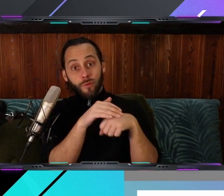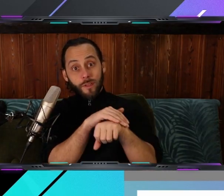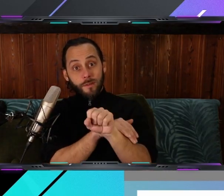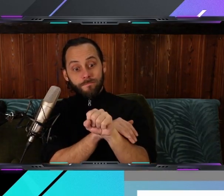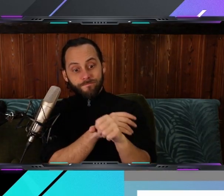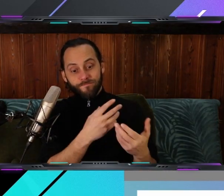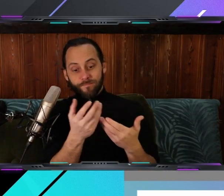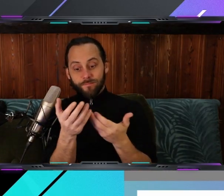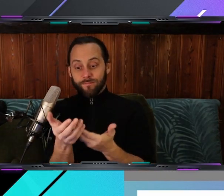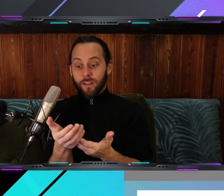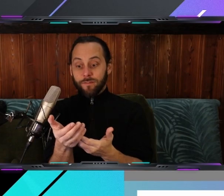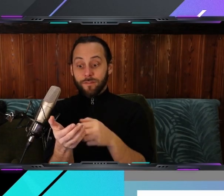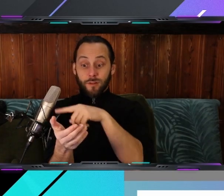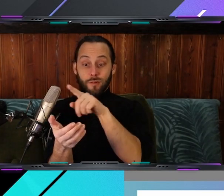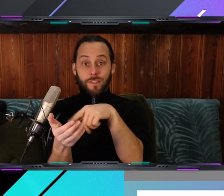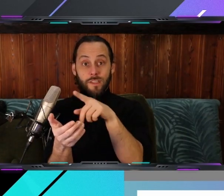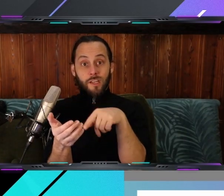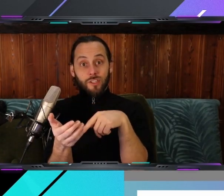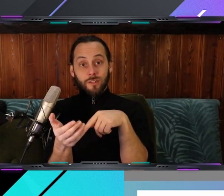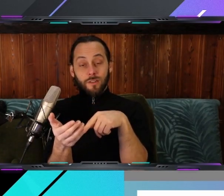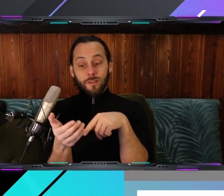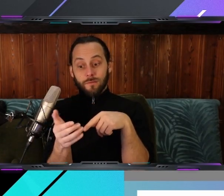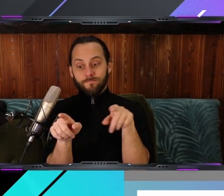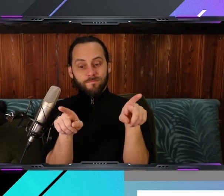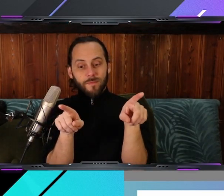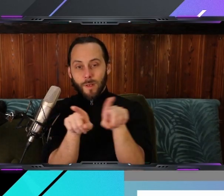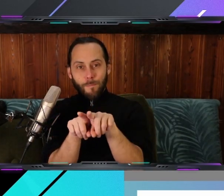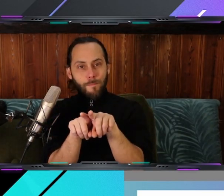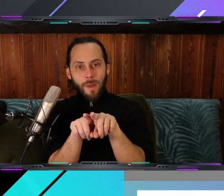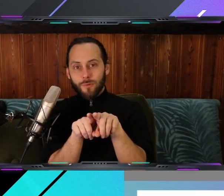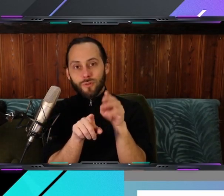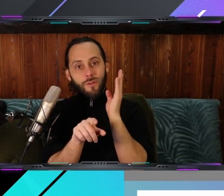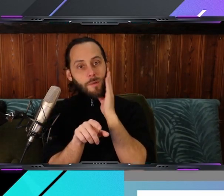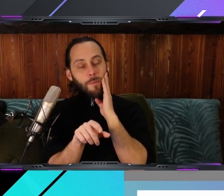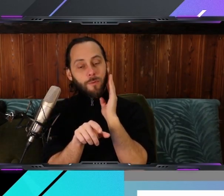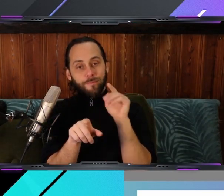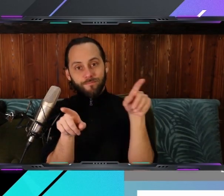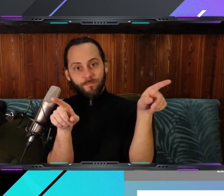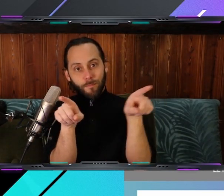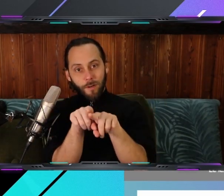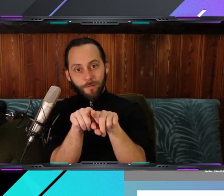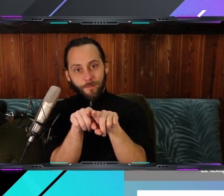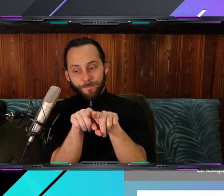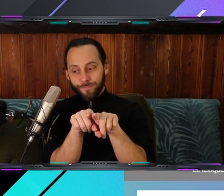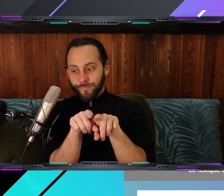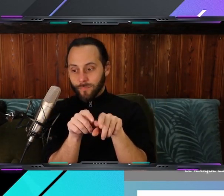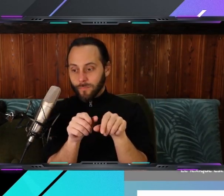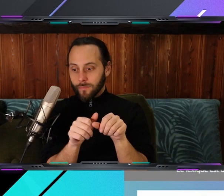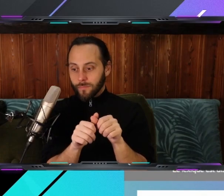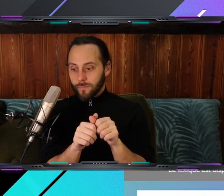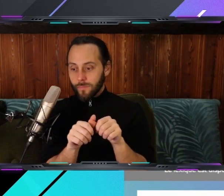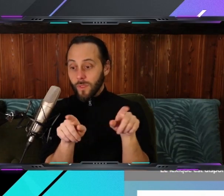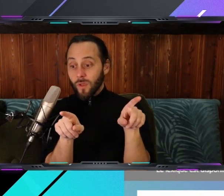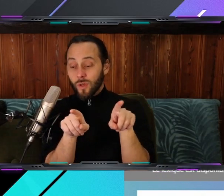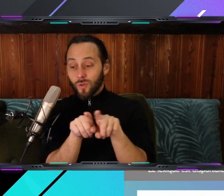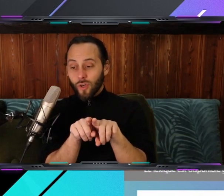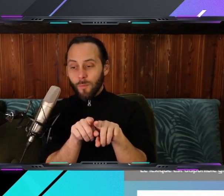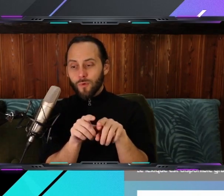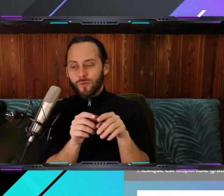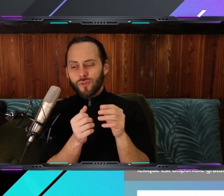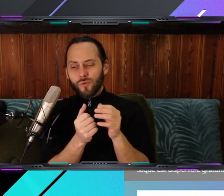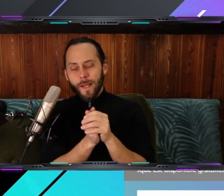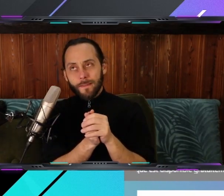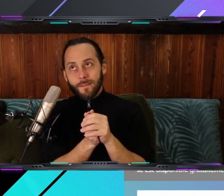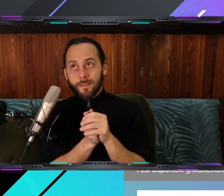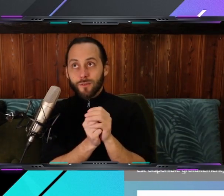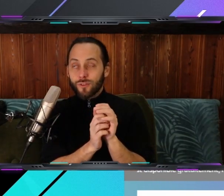un nouveau-né, paf, le visage, même chose que la maman, paf. Donc comme